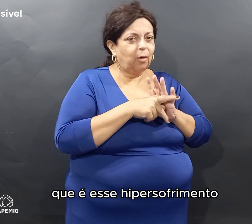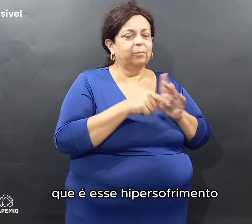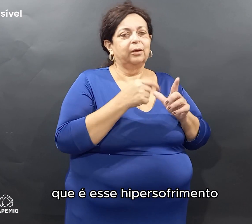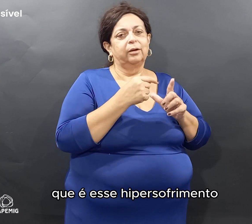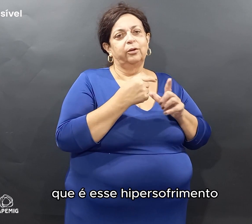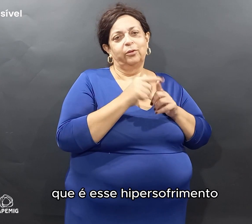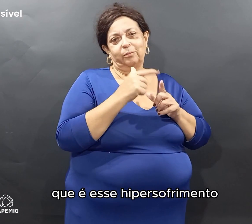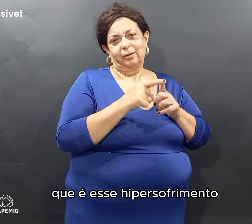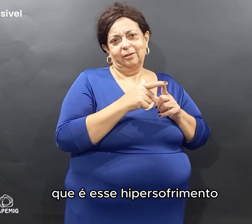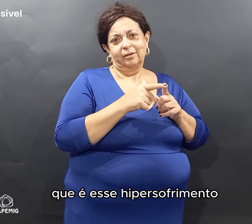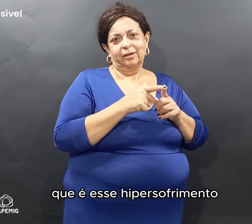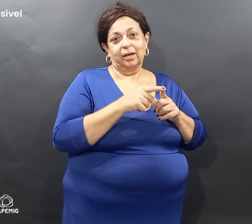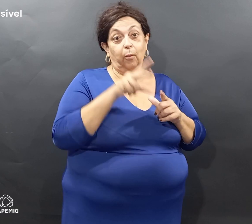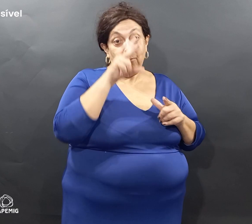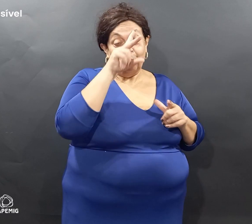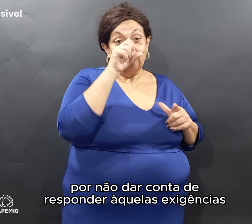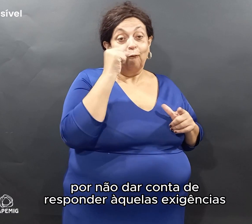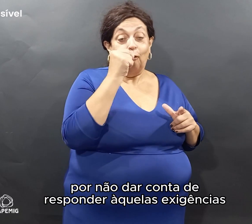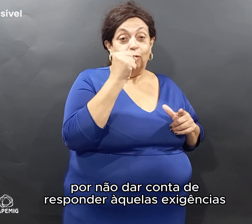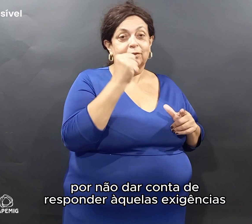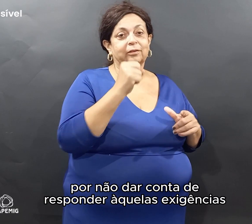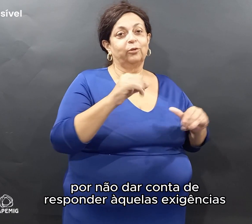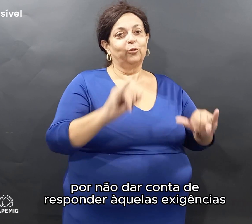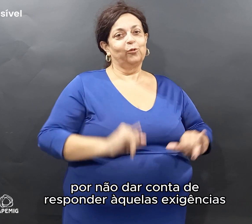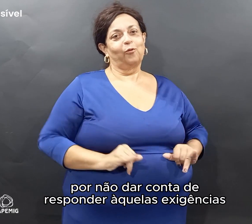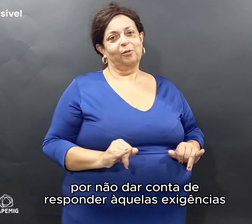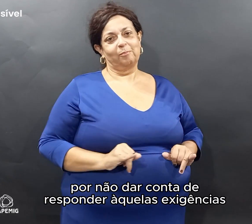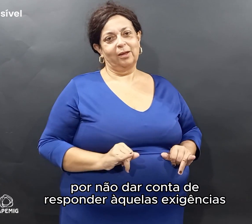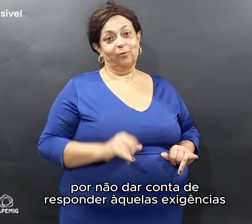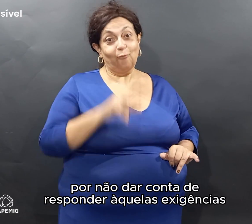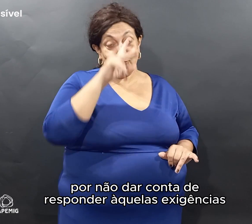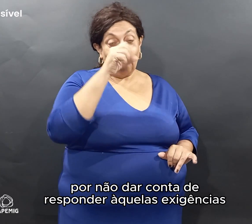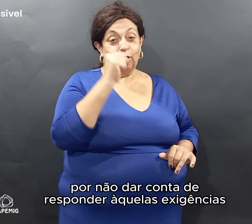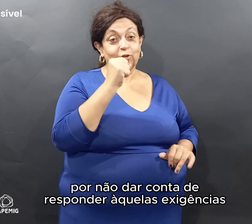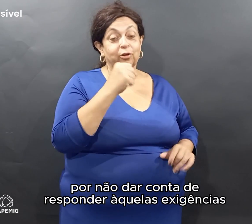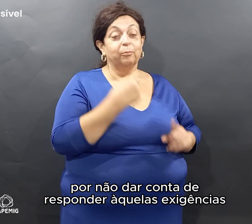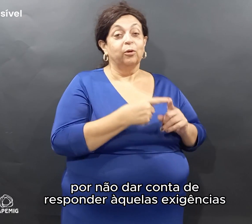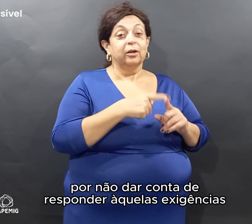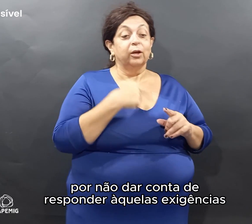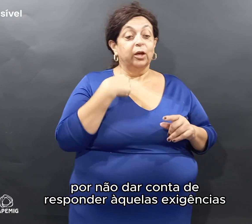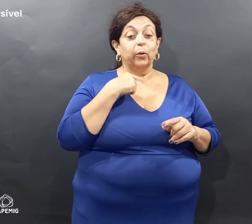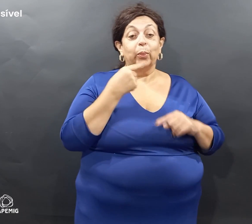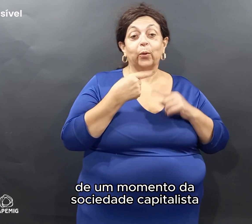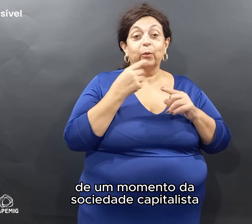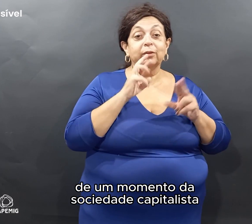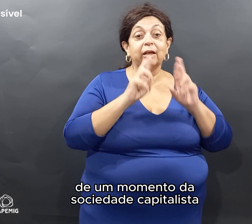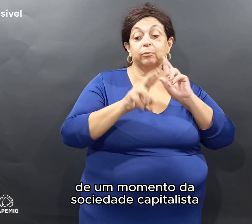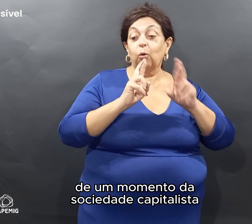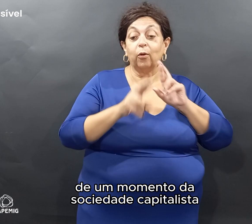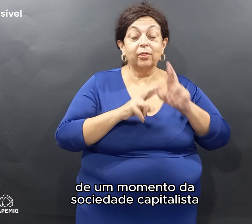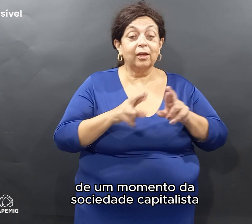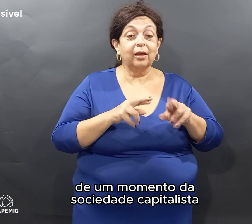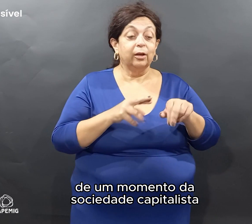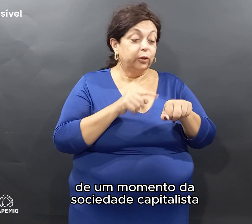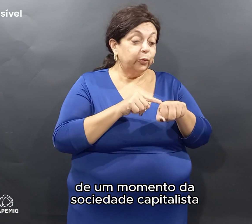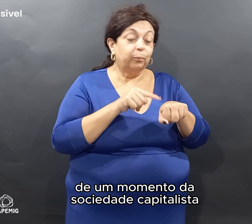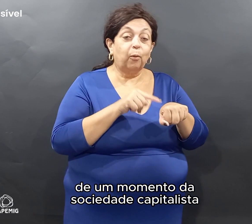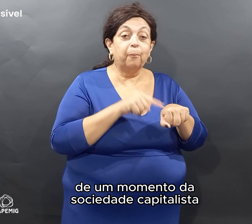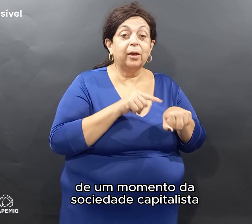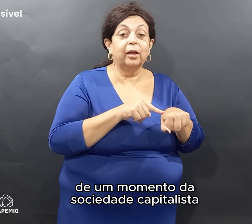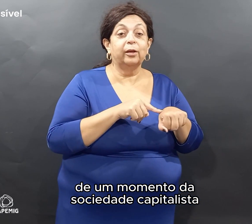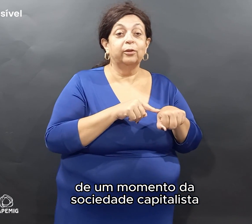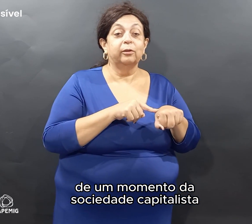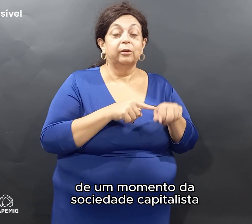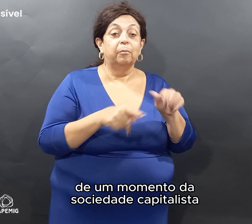esse hipersofrimento por não dar conta de responder àquelas exigências de um momento